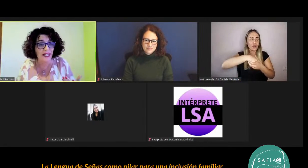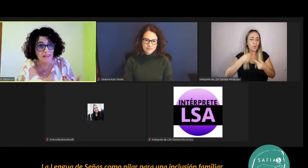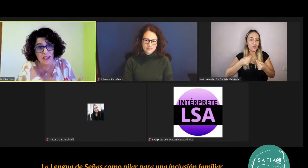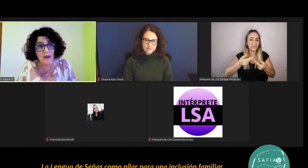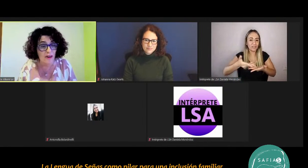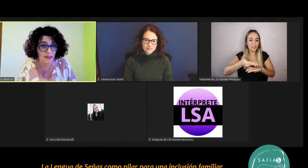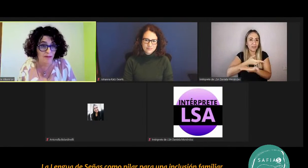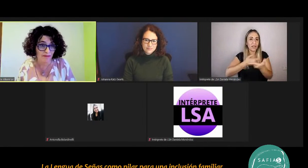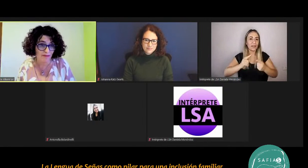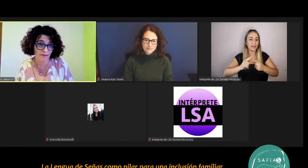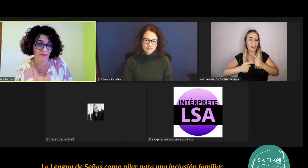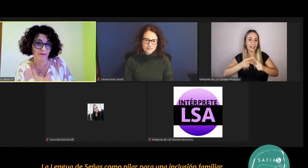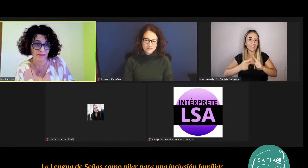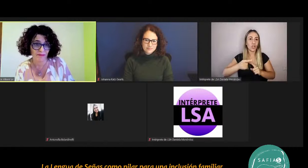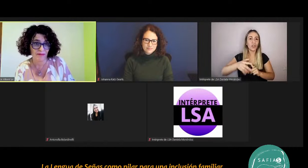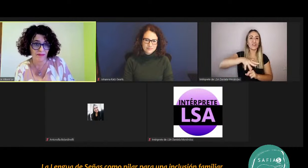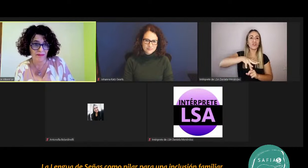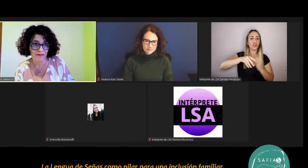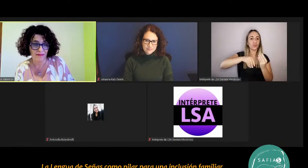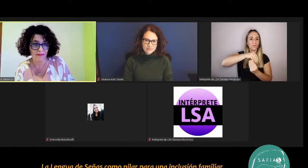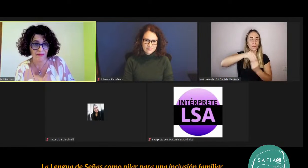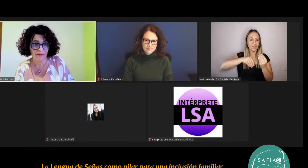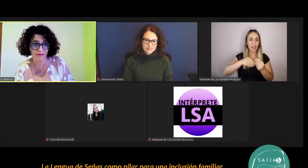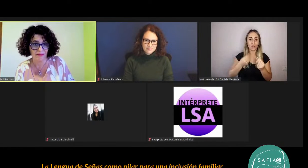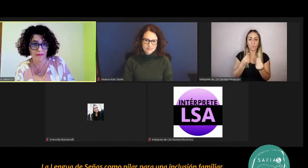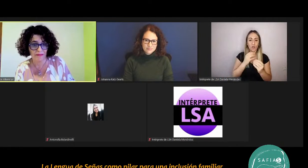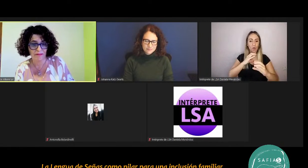esa comunicación.